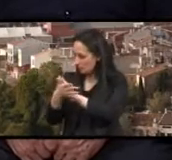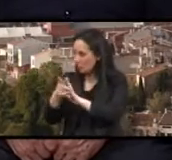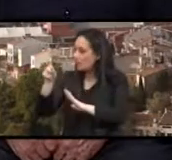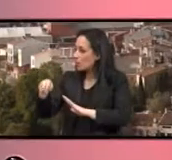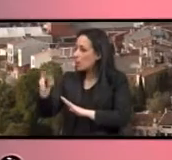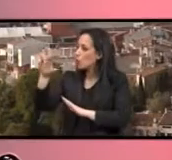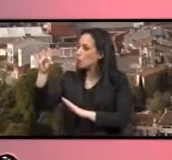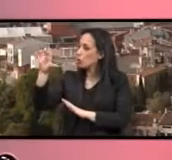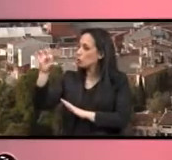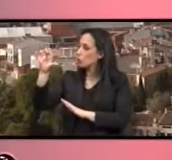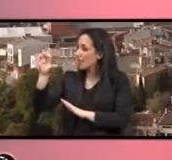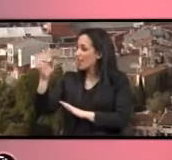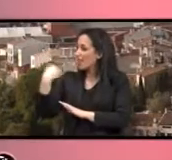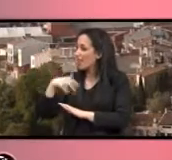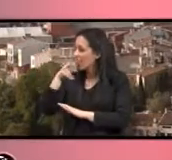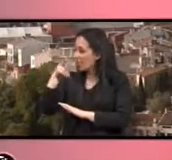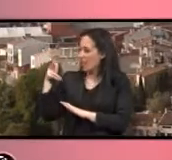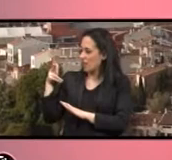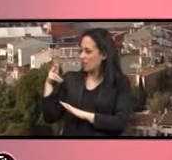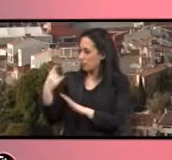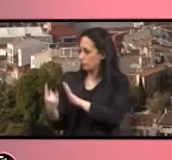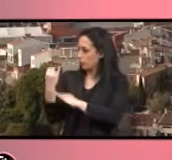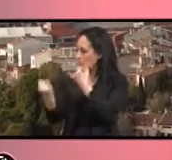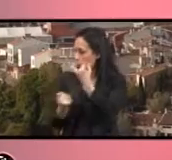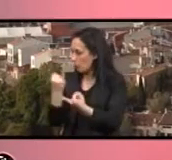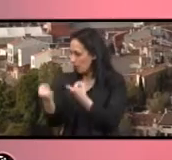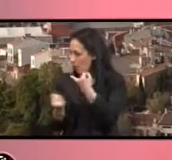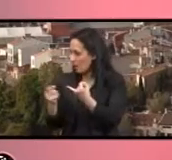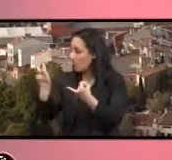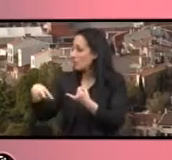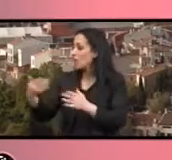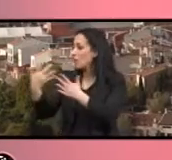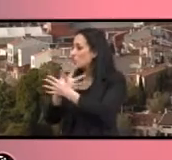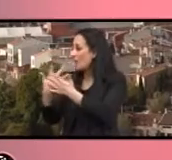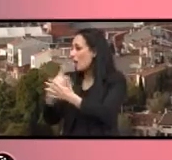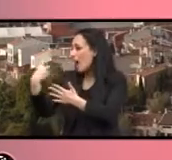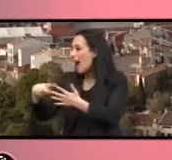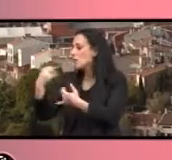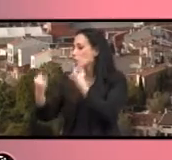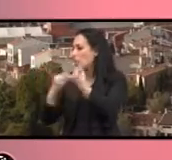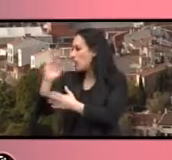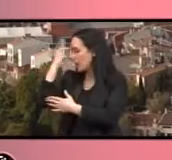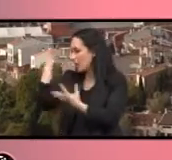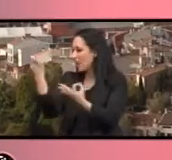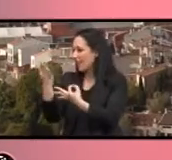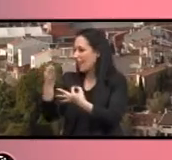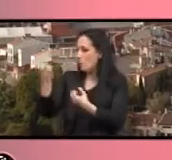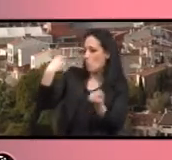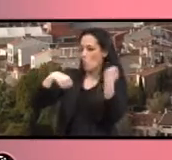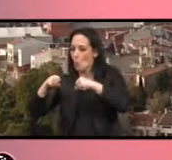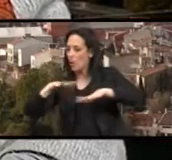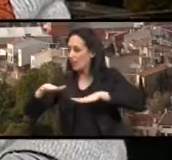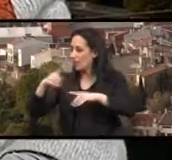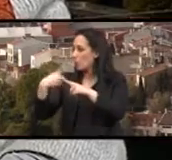va en cadira, té mobilitat reduïda. Un dels problemes, em comentaves, també era la mobilitat, no? Que et trobes problemes de mobilitat, de rampes, barreres